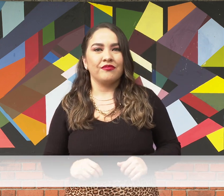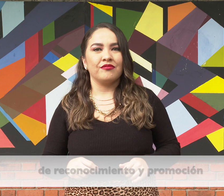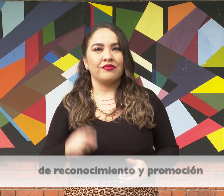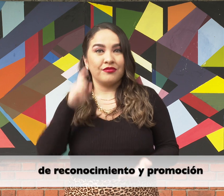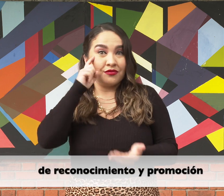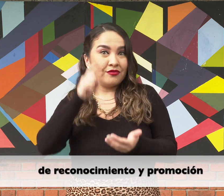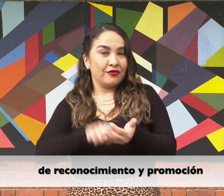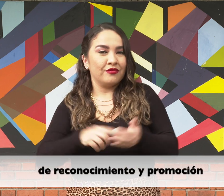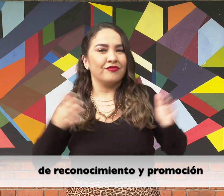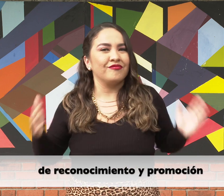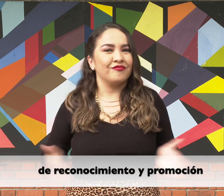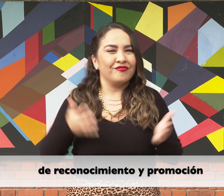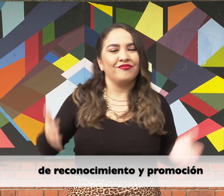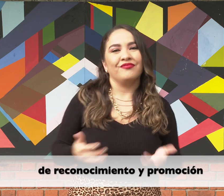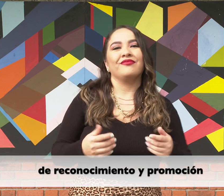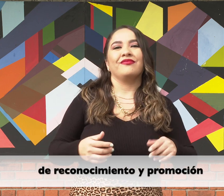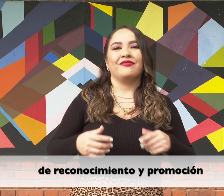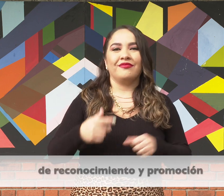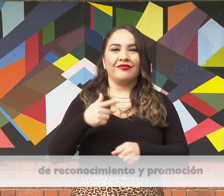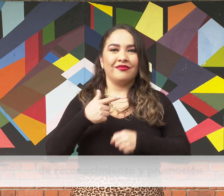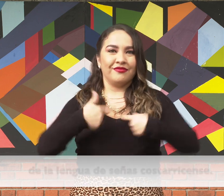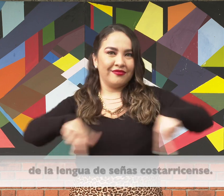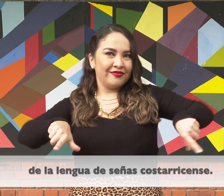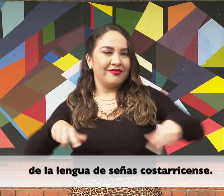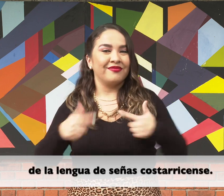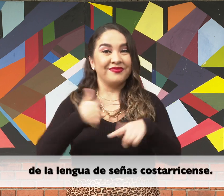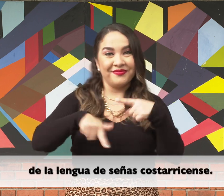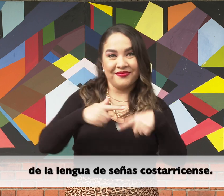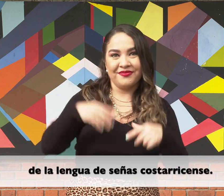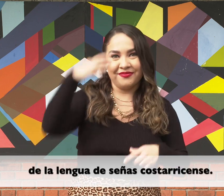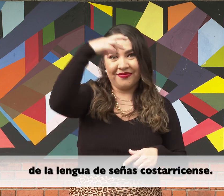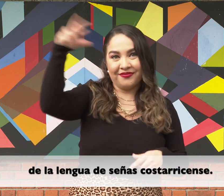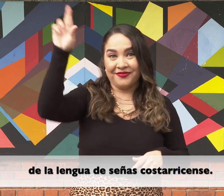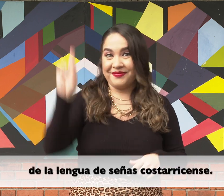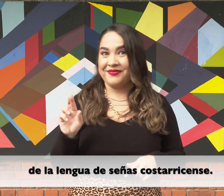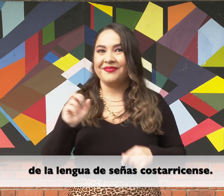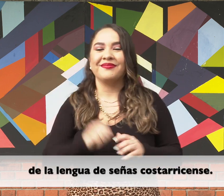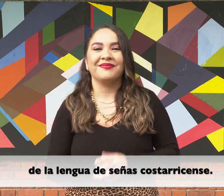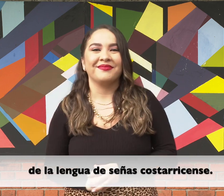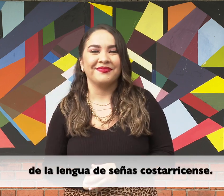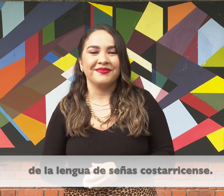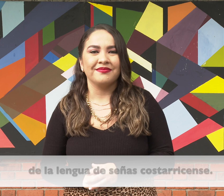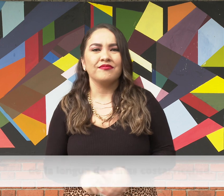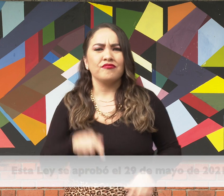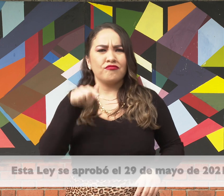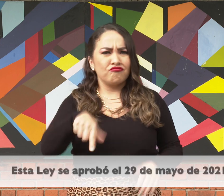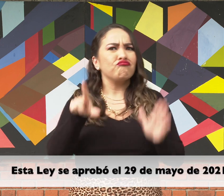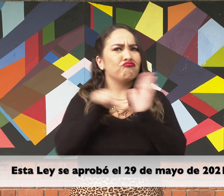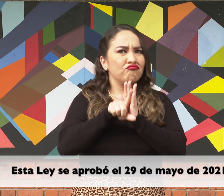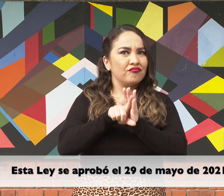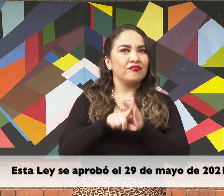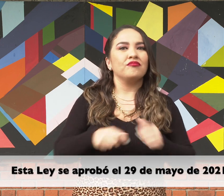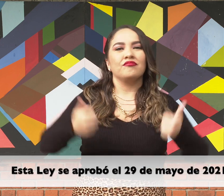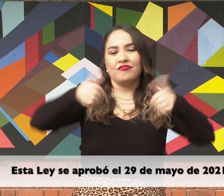de reconocimiento y promoción de la lengua de señas costarricense. Esta ley se aprobó